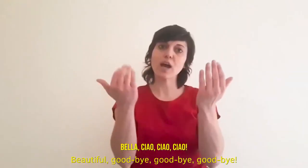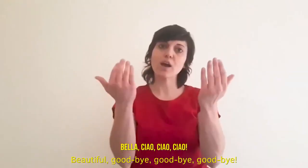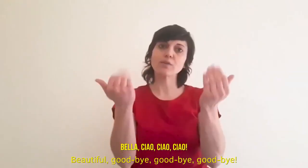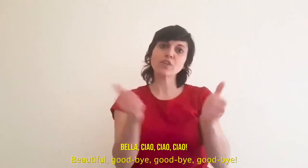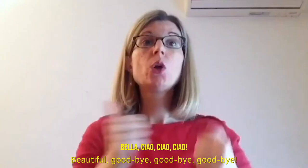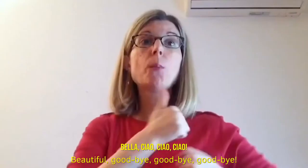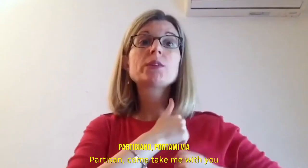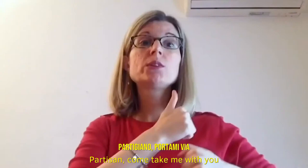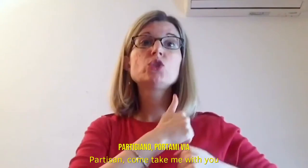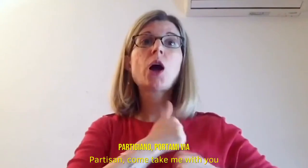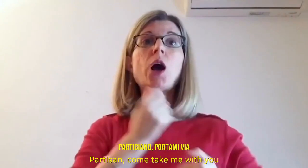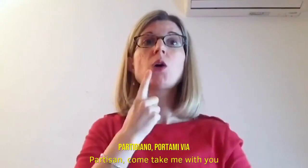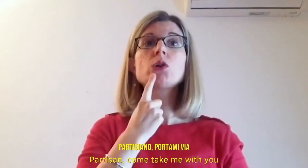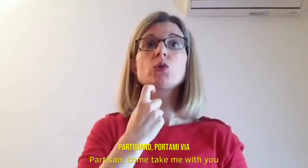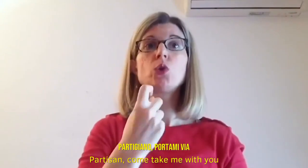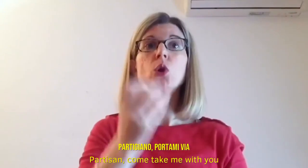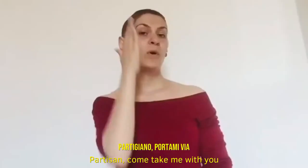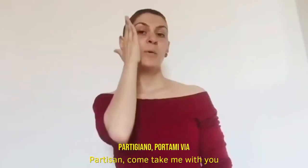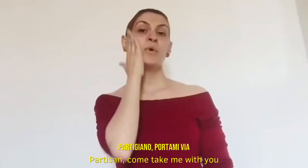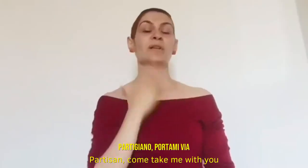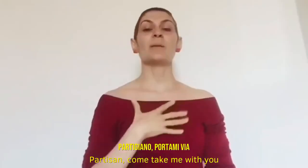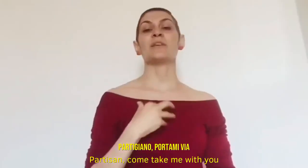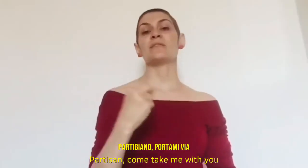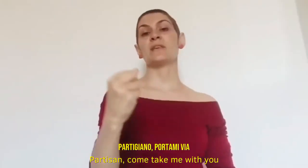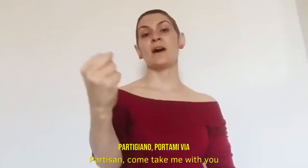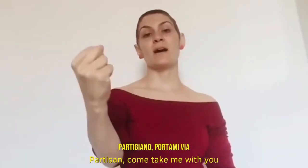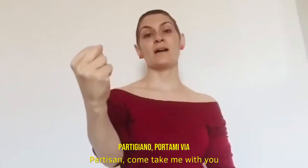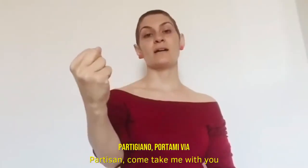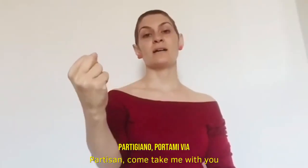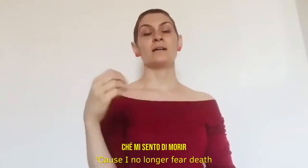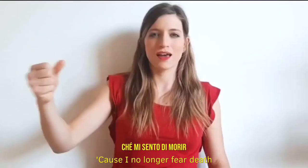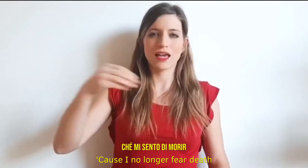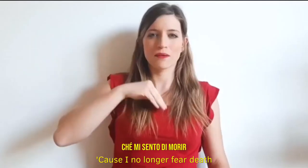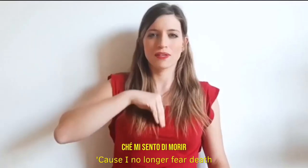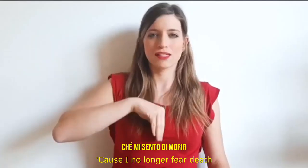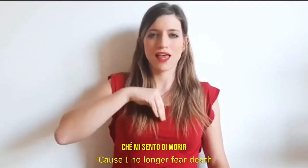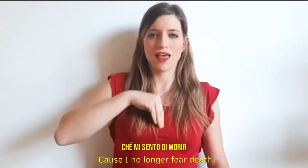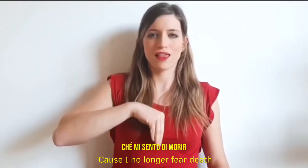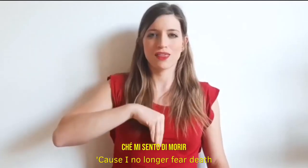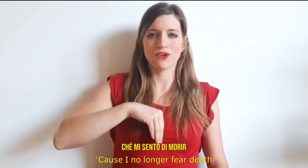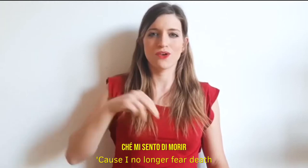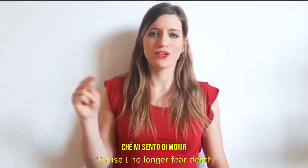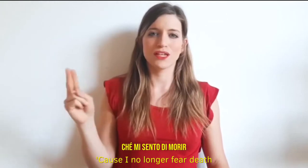ciao, ciao. Oh partigiano, portami via, che mi sento di